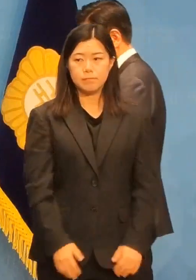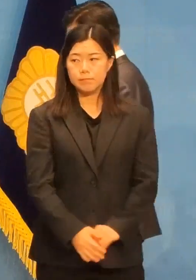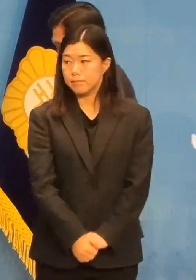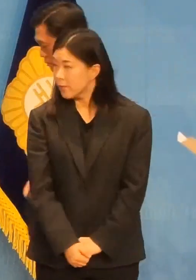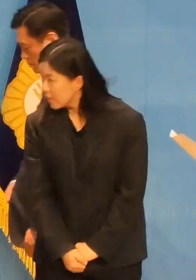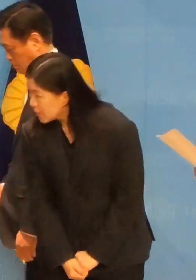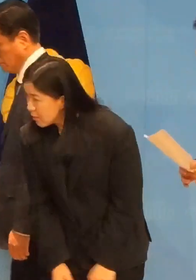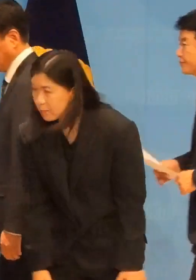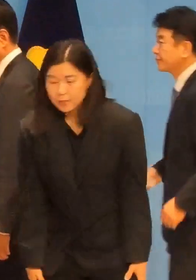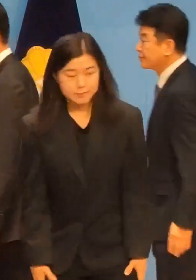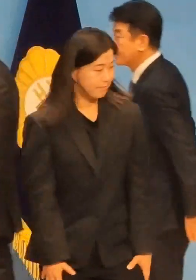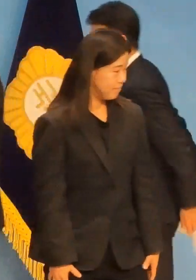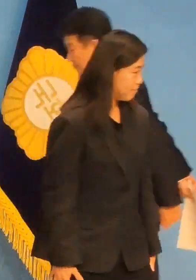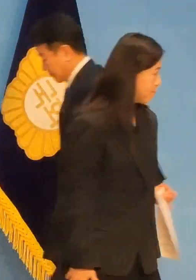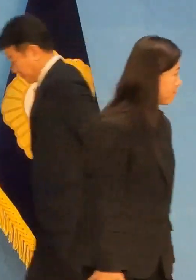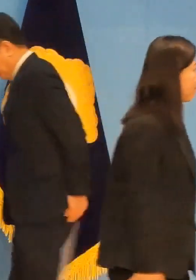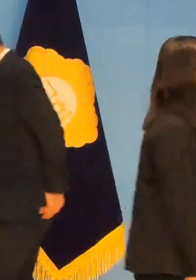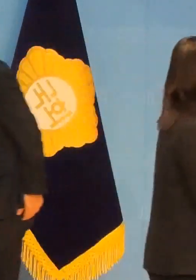수고하셨습니다. 나가서 이제 한번.